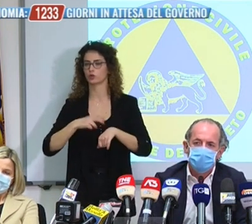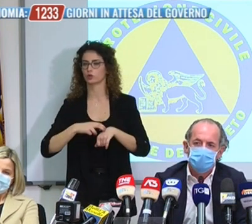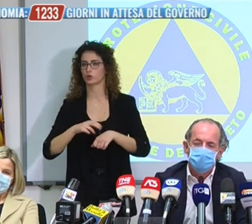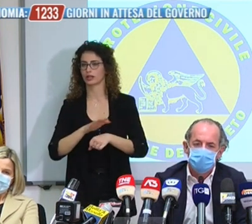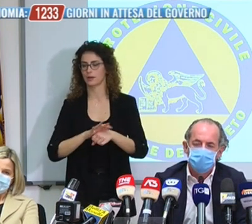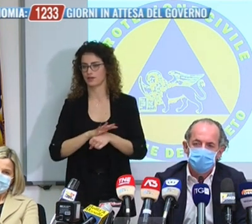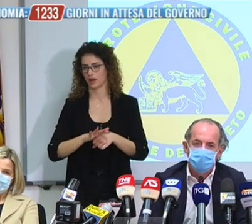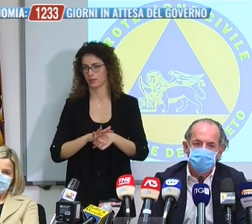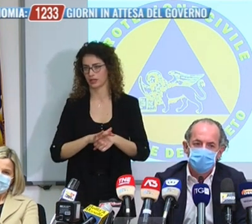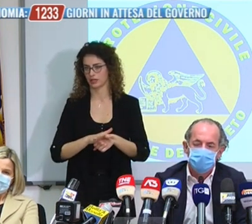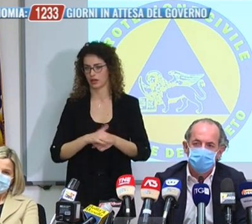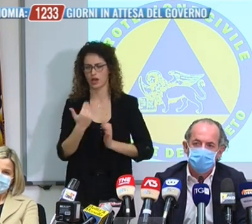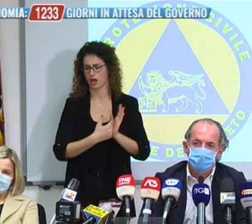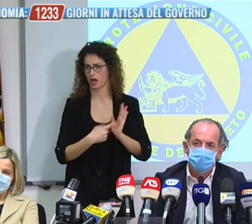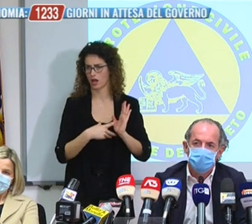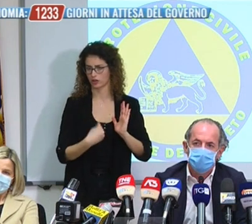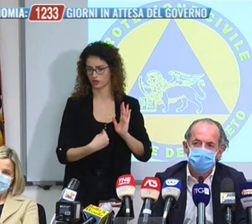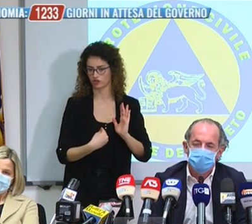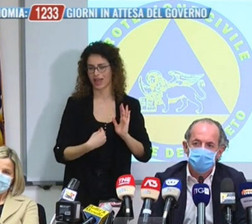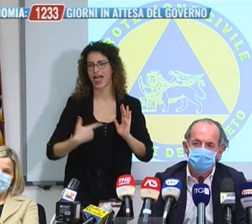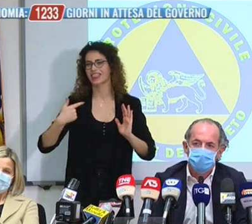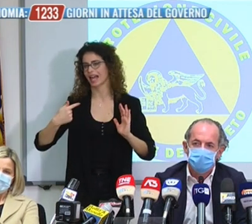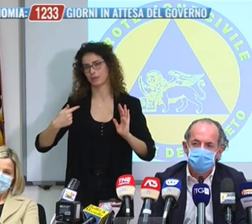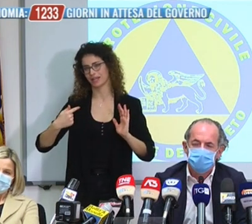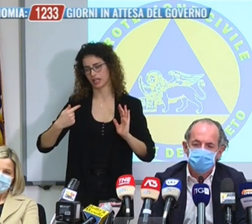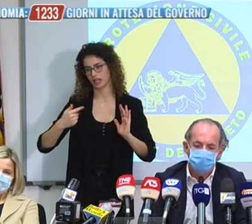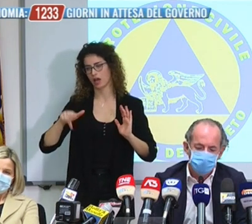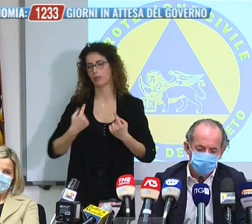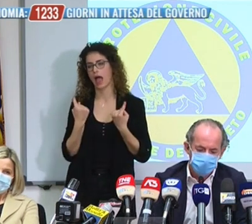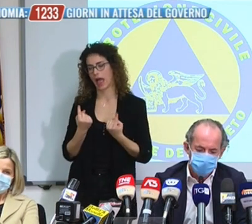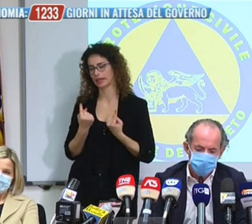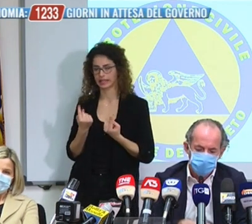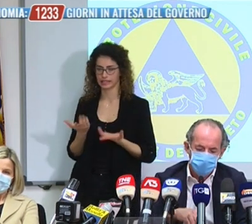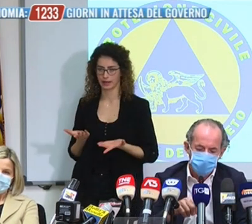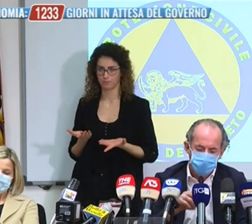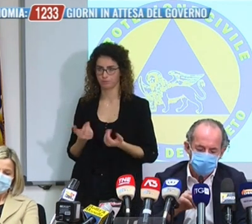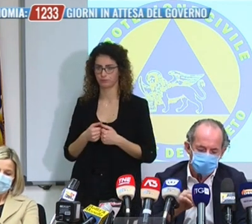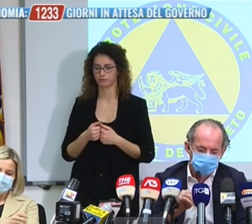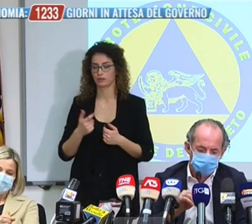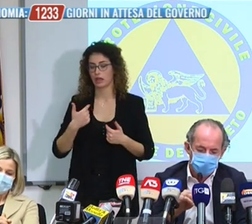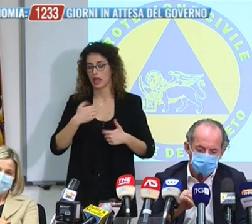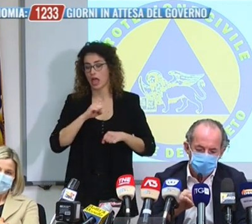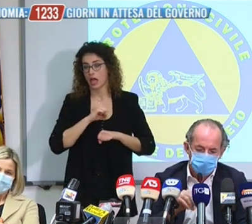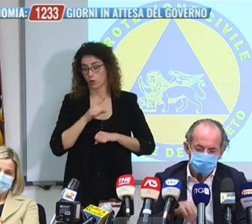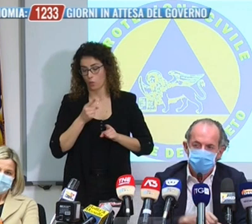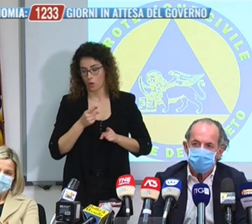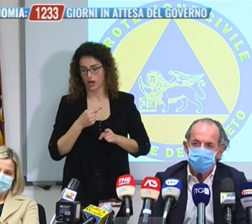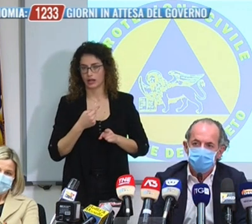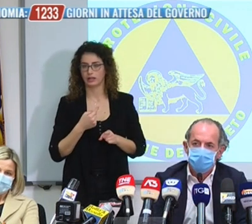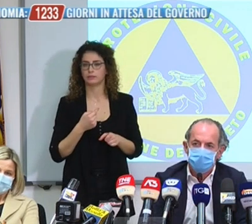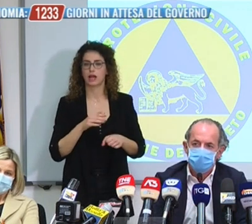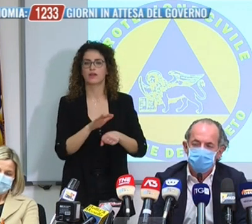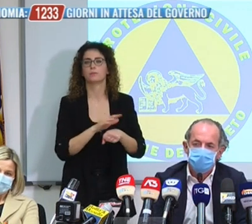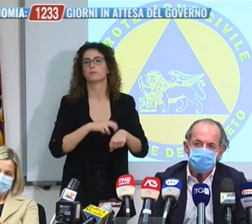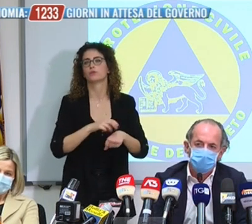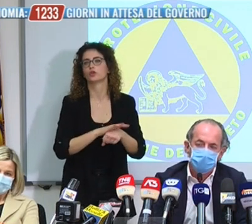protocollo di cura che prevedeva semplice tachipirina e attesa, di fatto liberalizzando quello che io credo che molti medici di base già